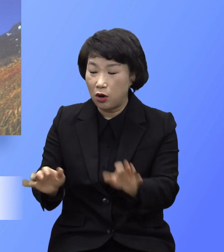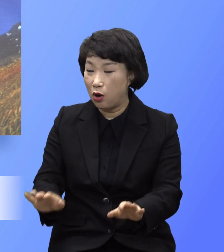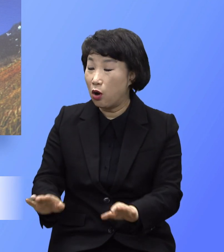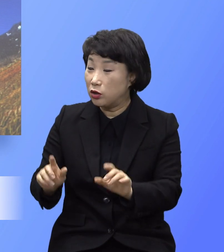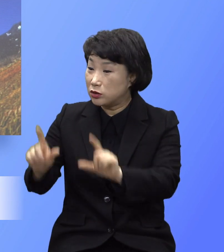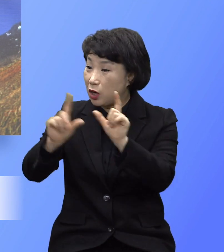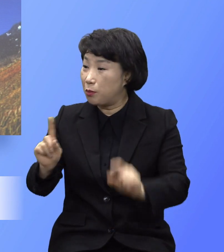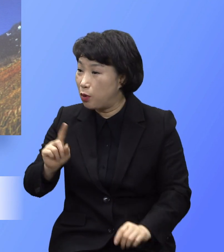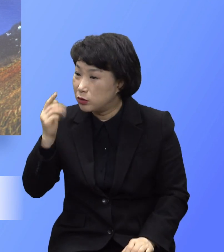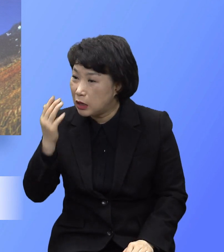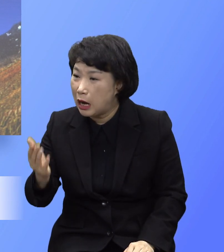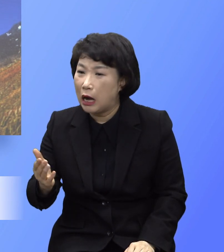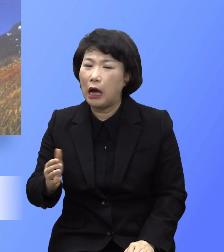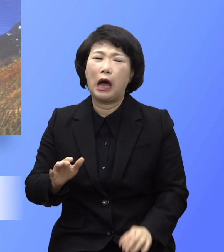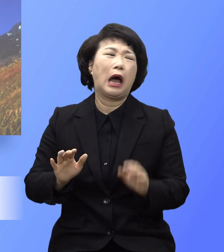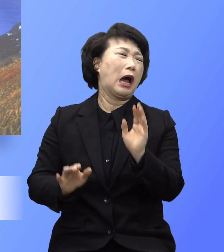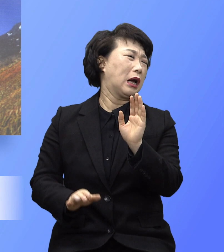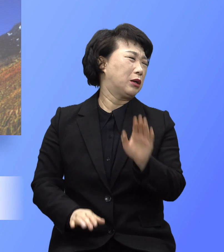물었더니 지금도